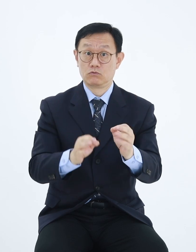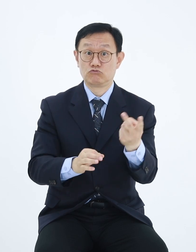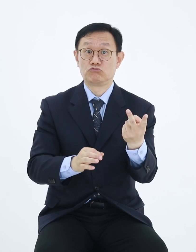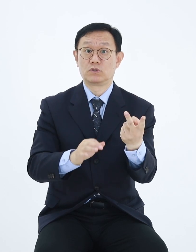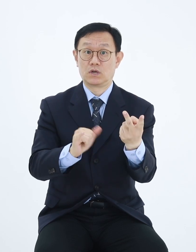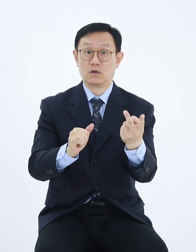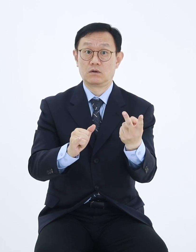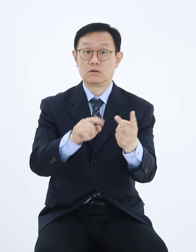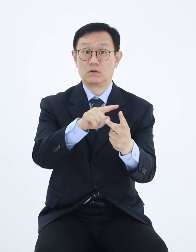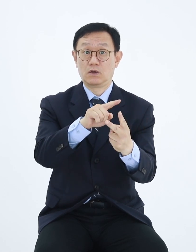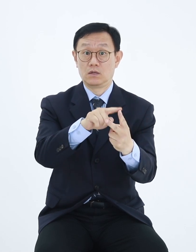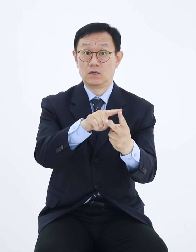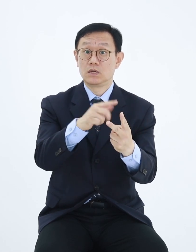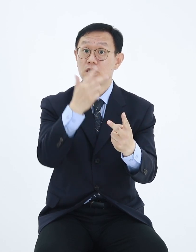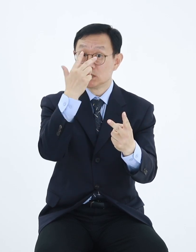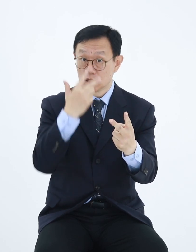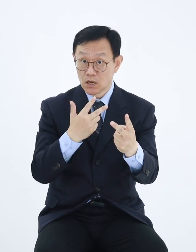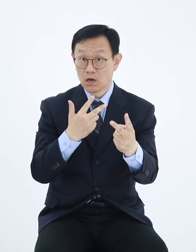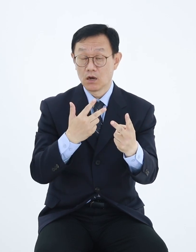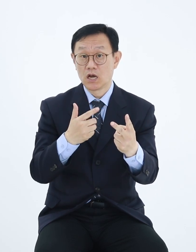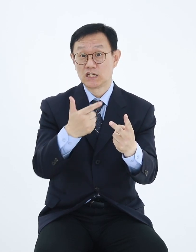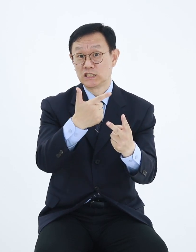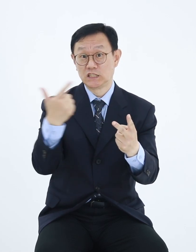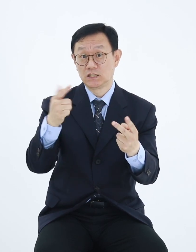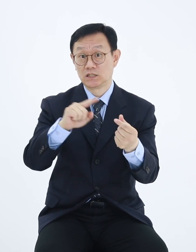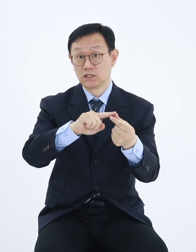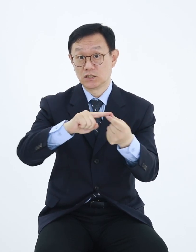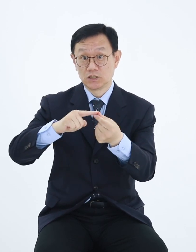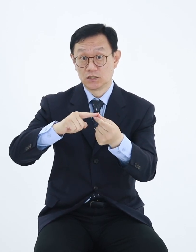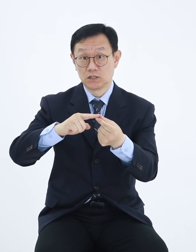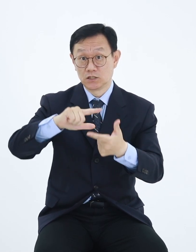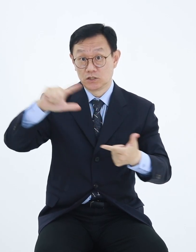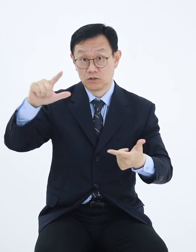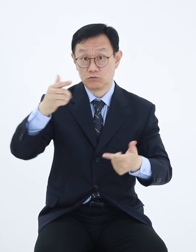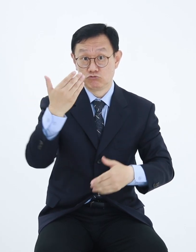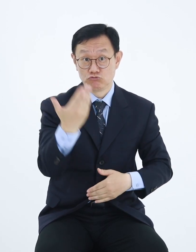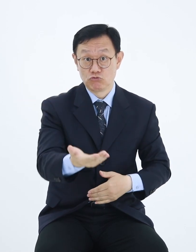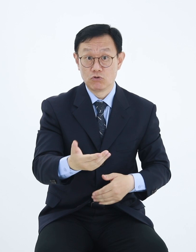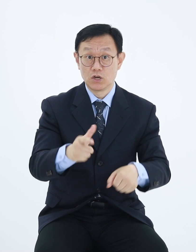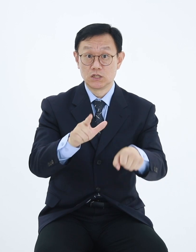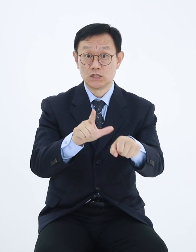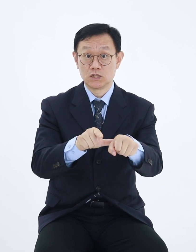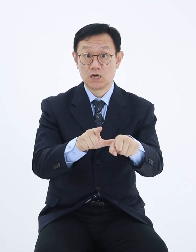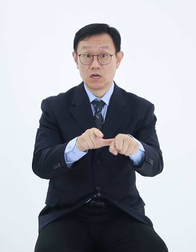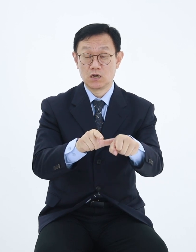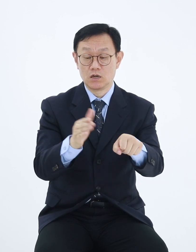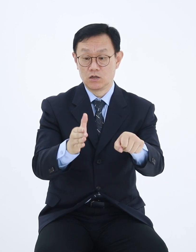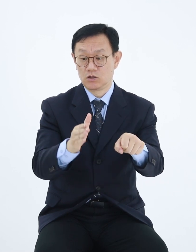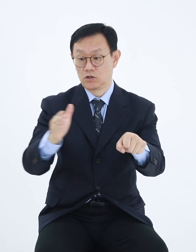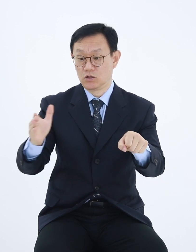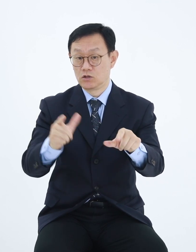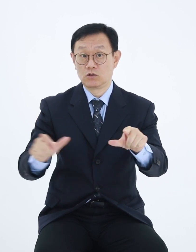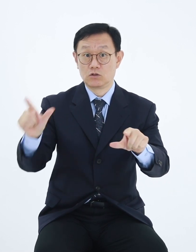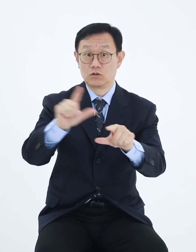시각장애가 있어 아주 큰 글씨의 시험지를 주고 시험 시간을 늘려 더 길게 볼 수 있게 해주는 등 편의를